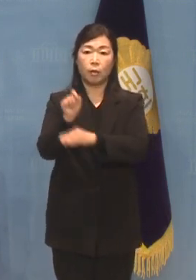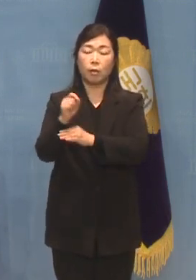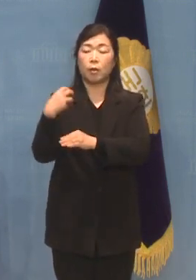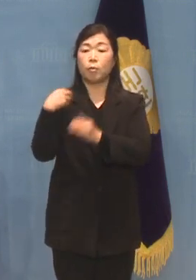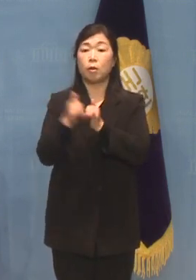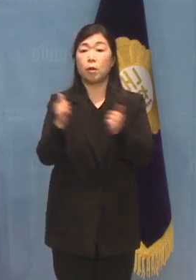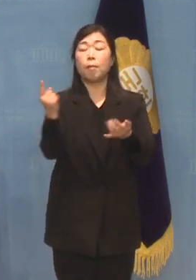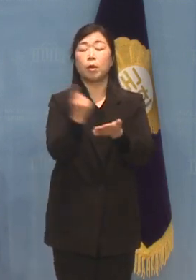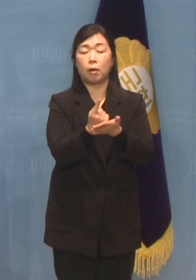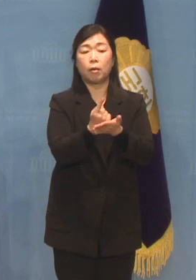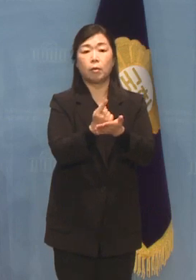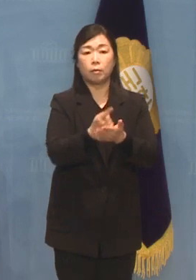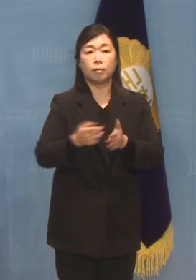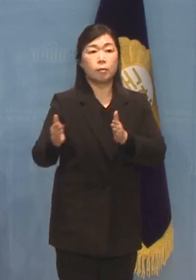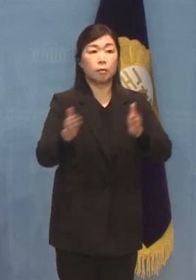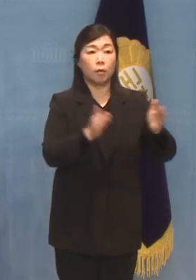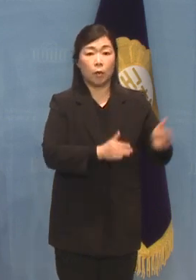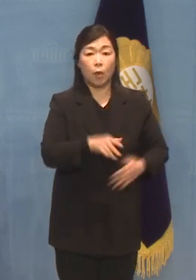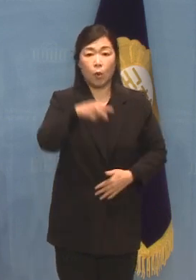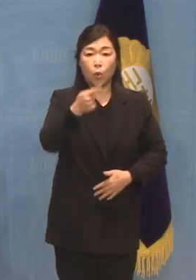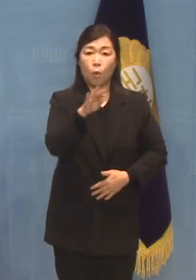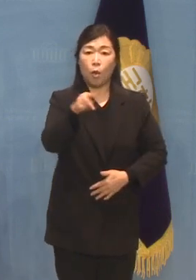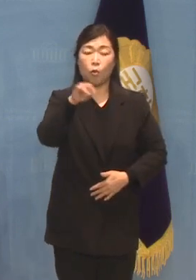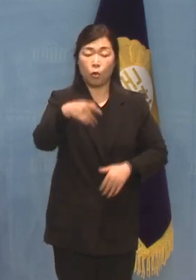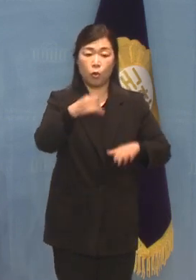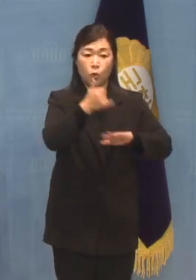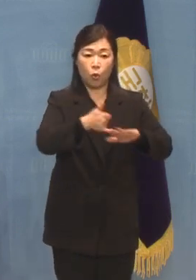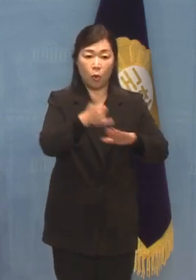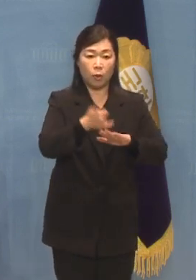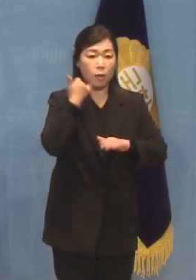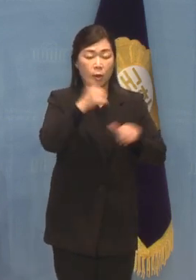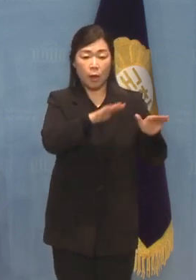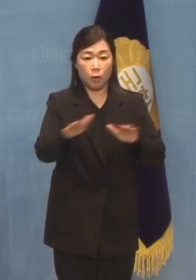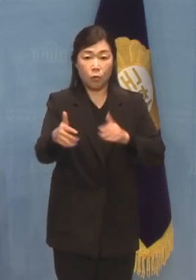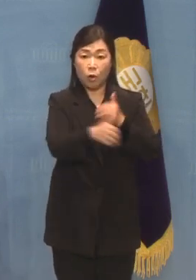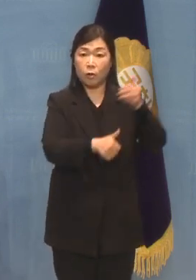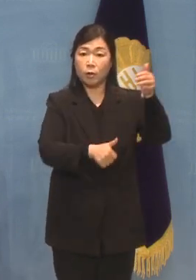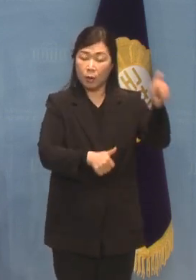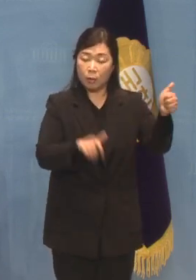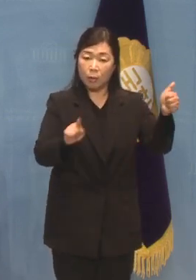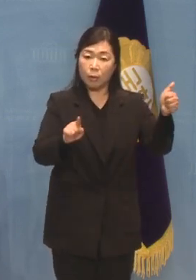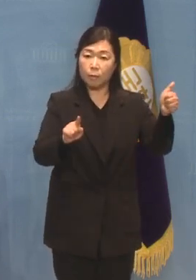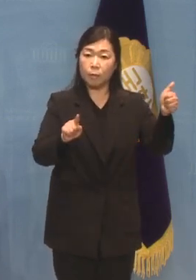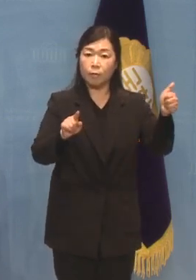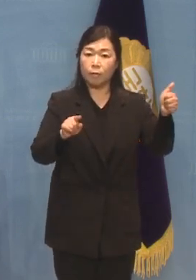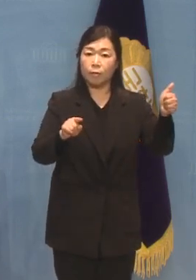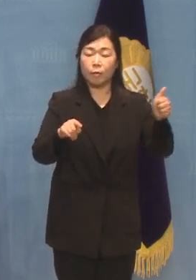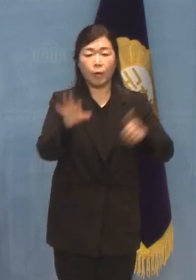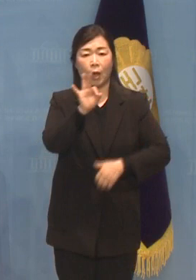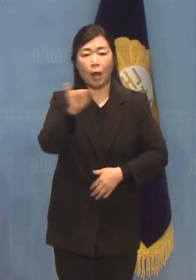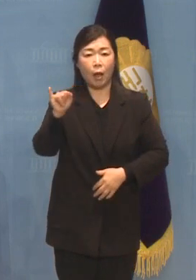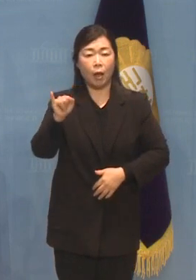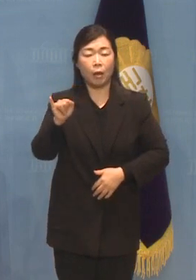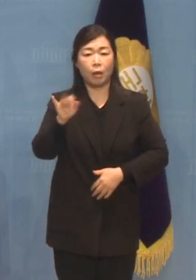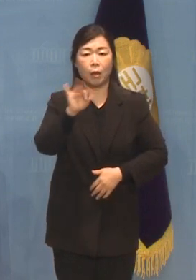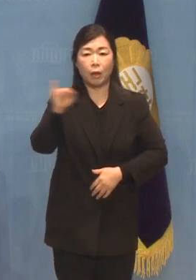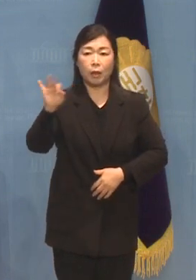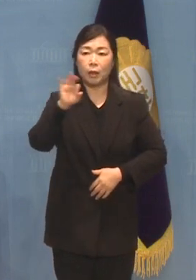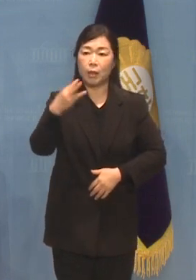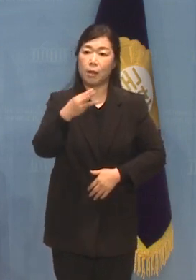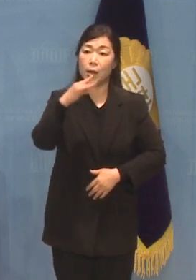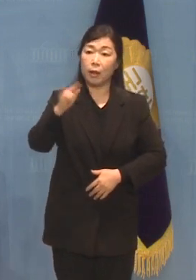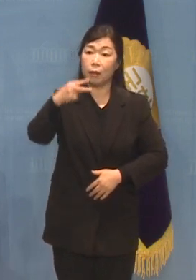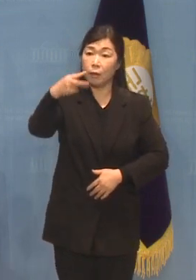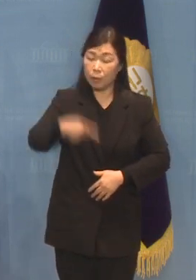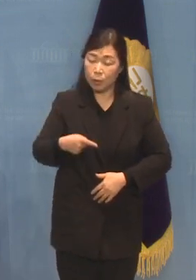농해수 위원장은 목요일 오후 1시 30분 위원장실에서 마틴 헤이든 아일랜드